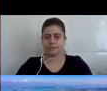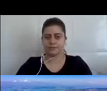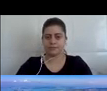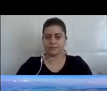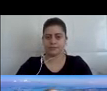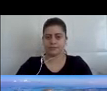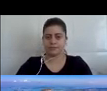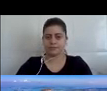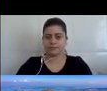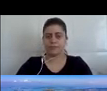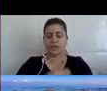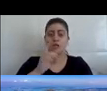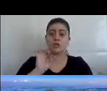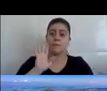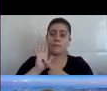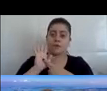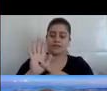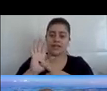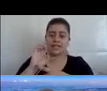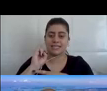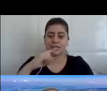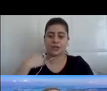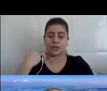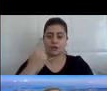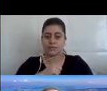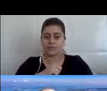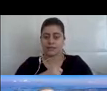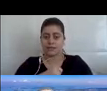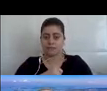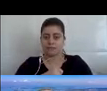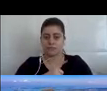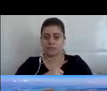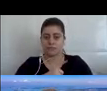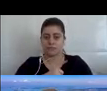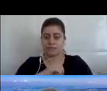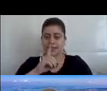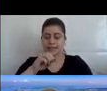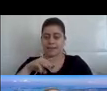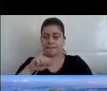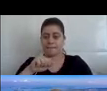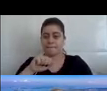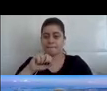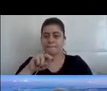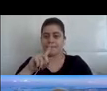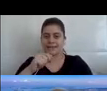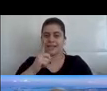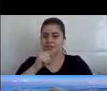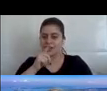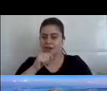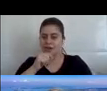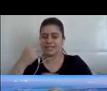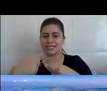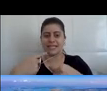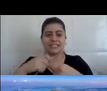Então, aqui é só para mostrar que, se a gente tem uma demanda hídrica na cidade, e se a gente não cuidar dessa